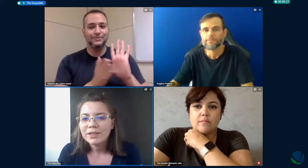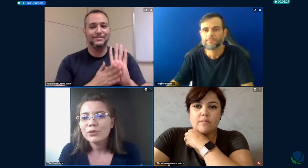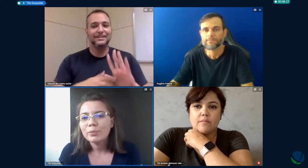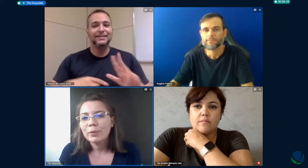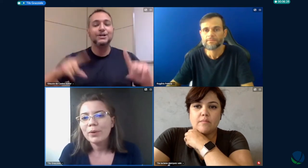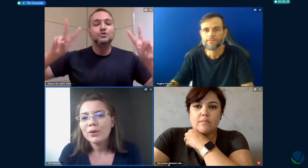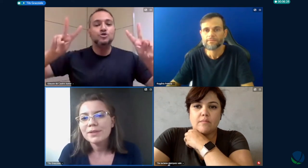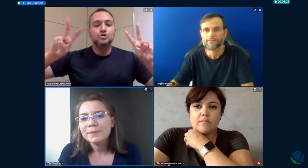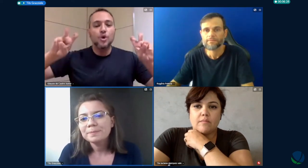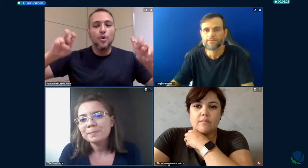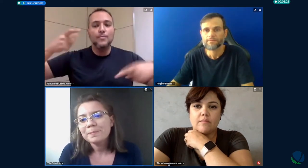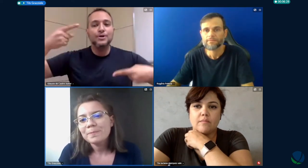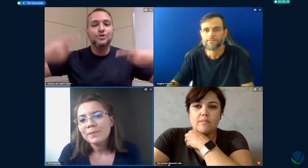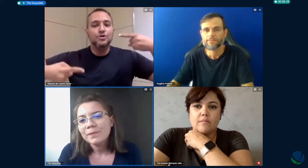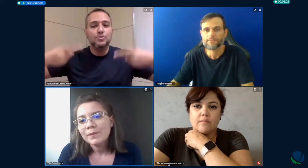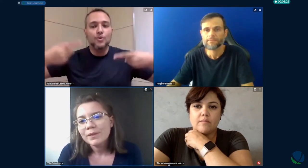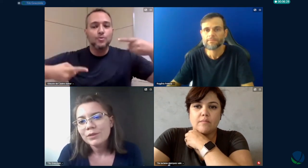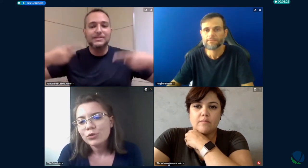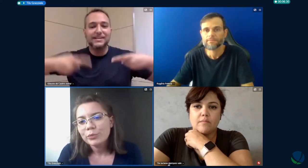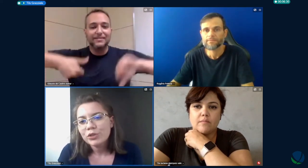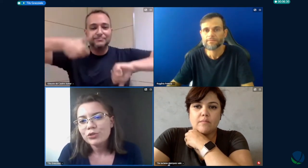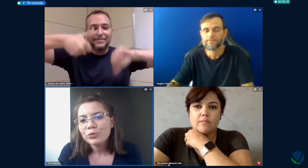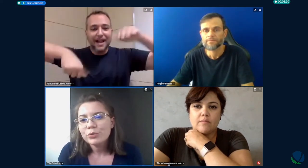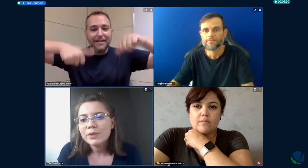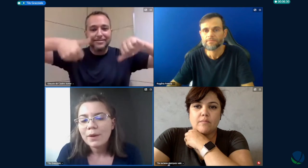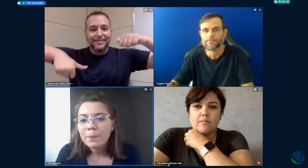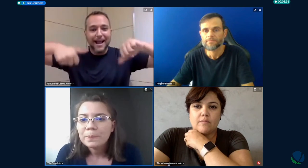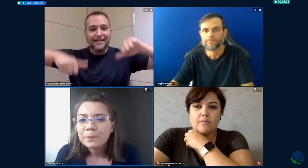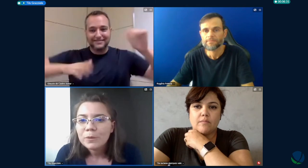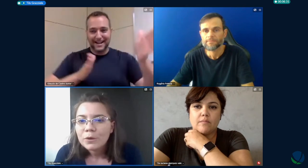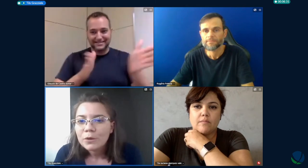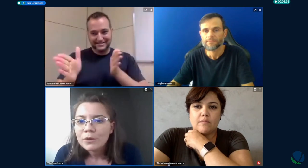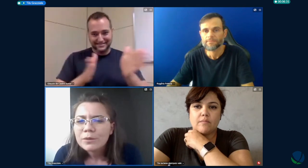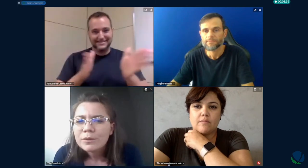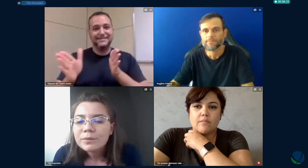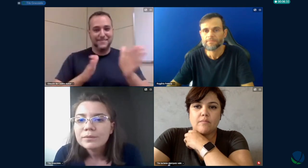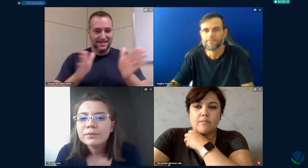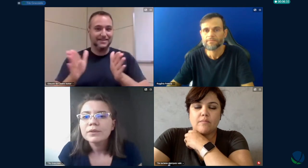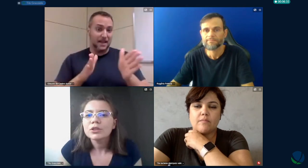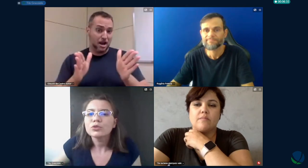Eu gostei da sua proposta sobre discussão.